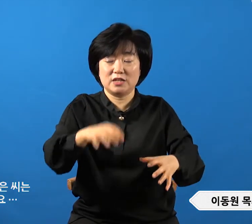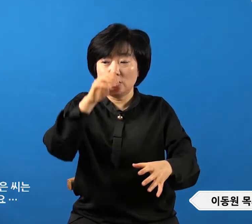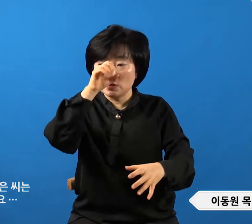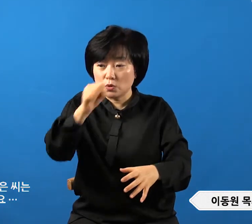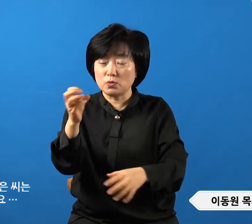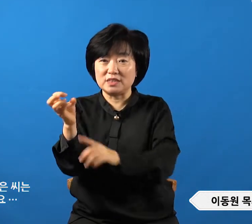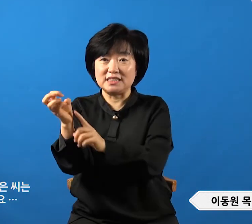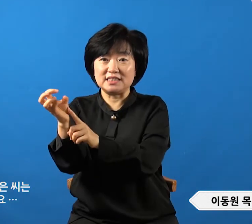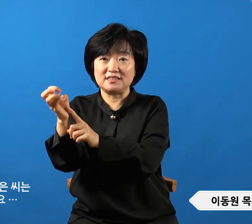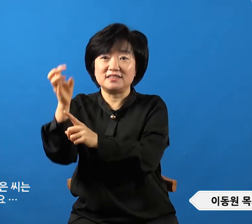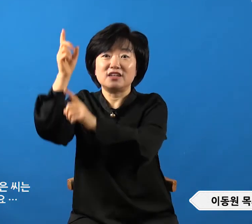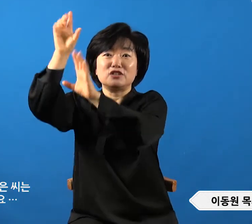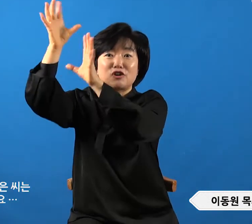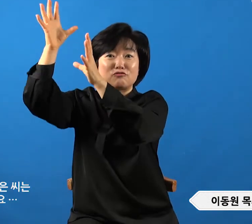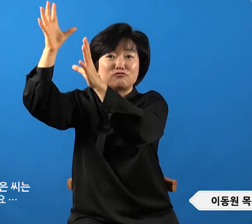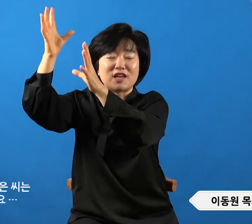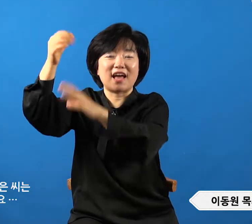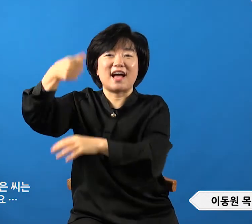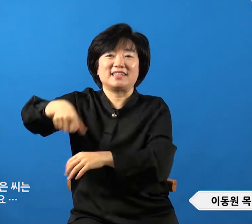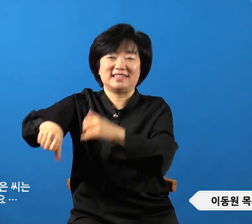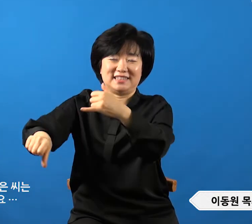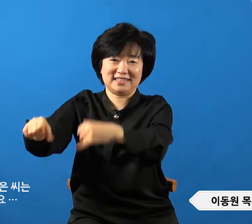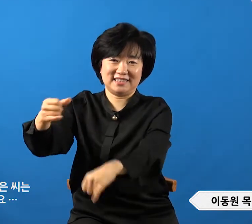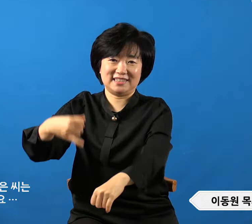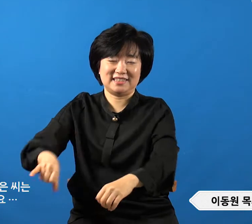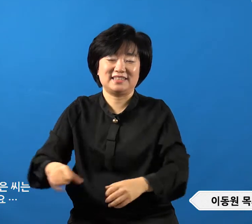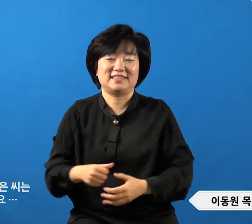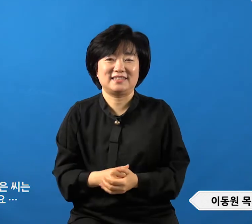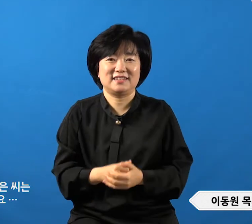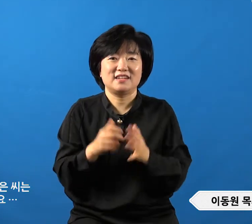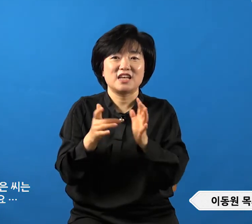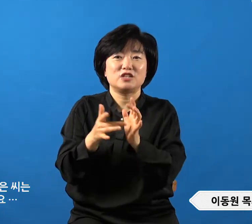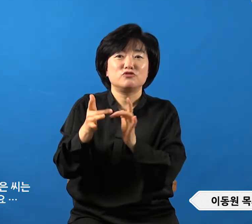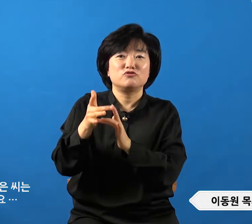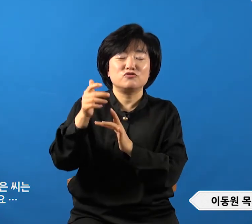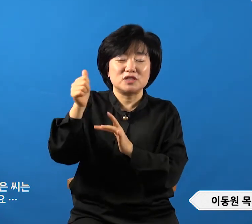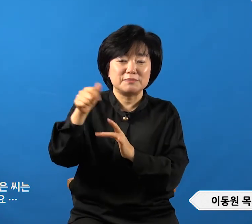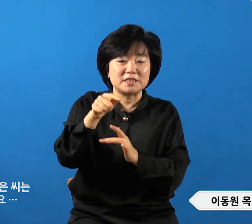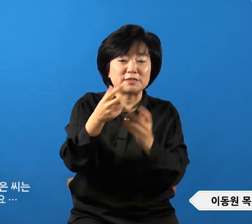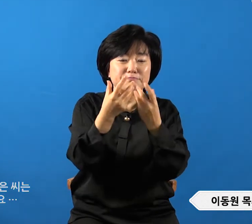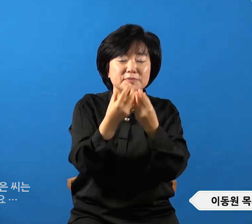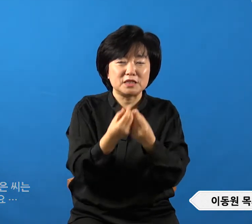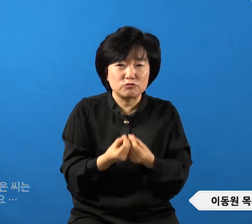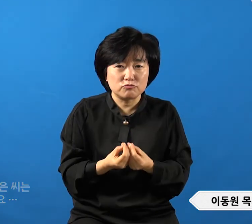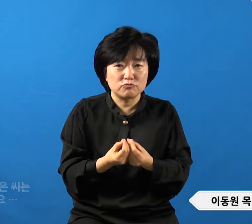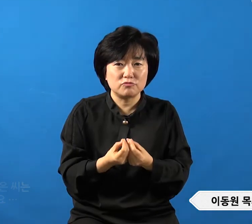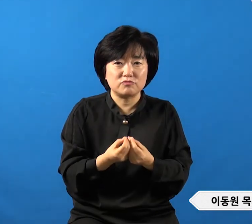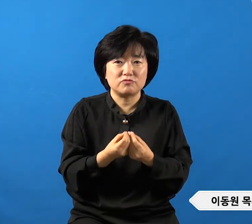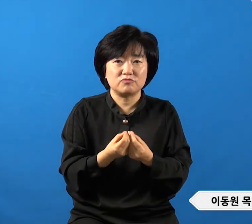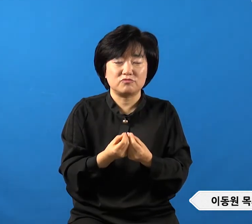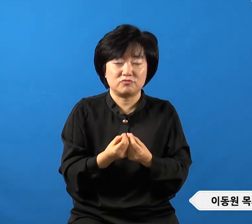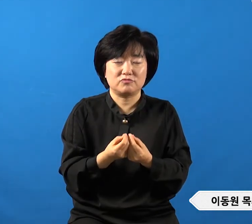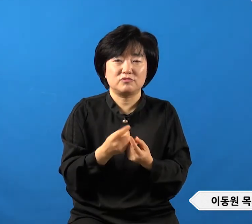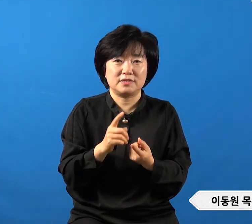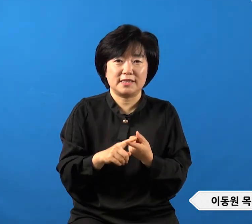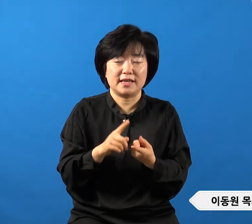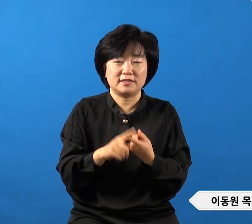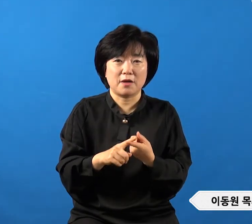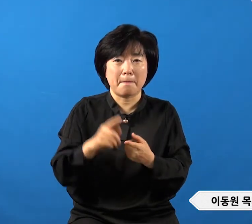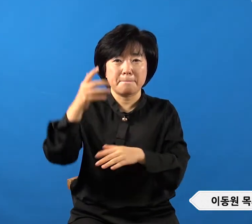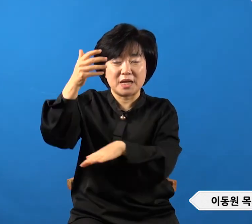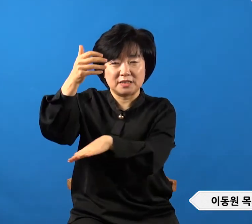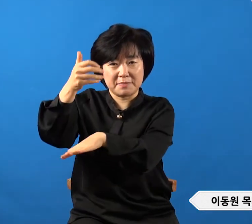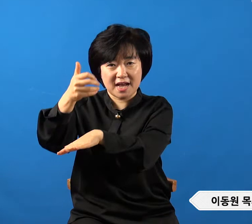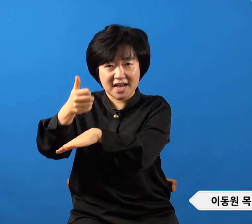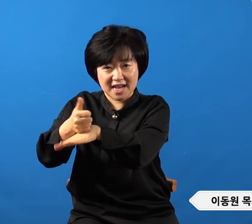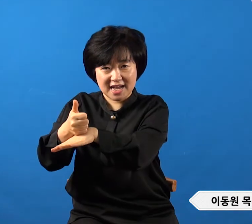씨는 천국의 아들들이요. 그리고 예수님은 이 비유 해석의 거의 마지막